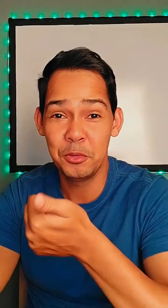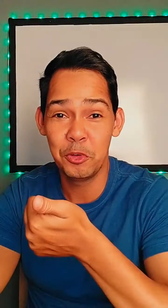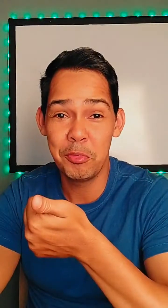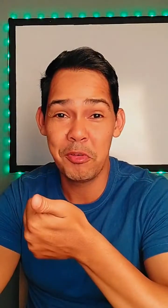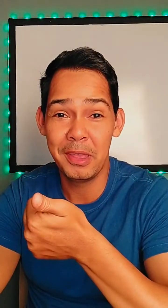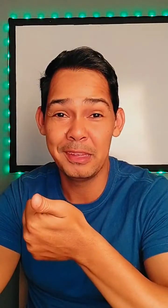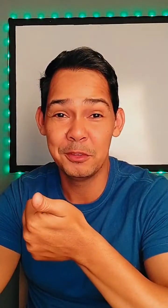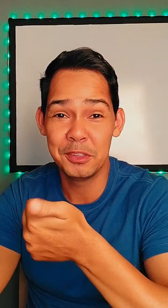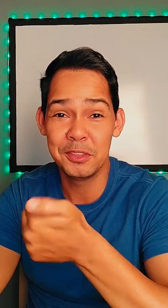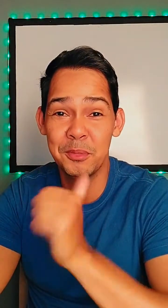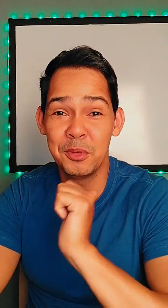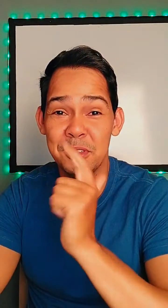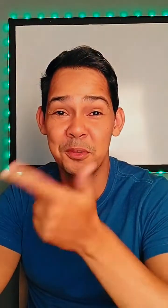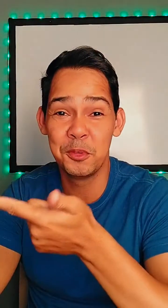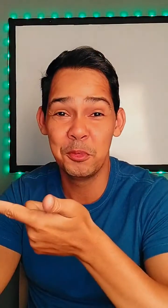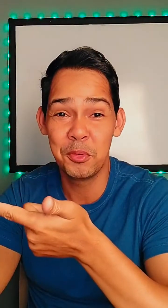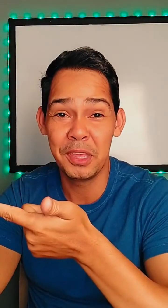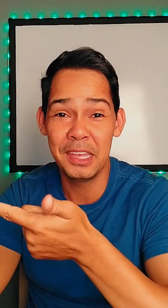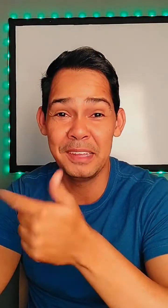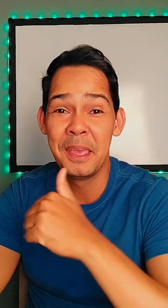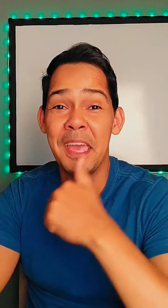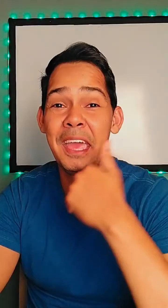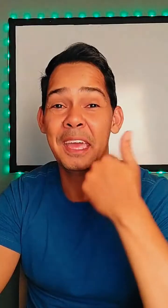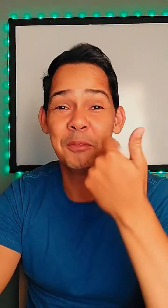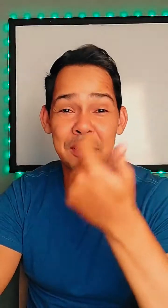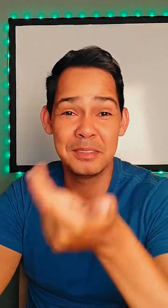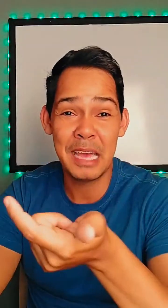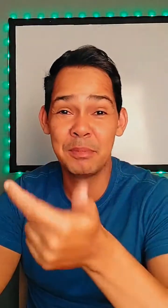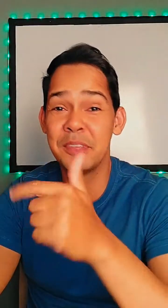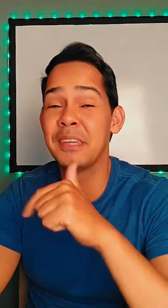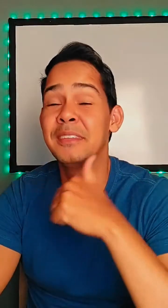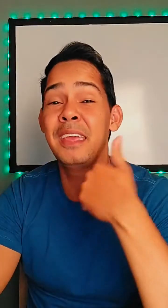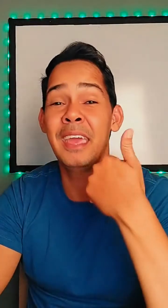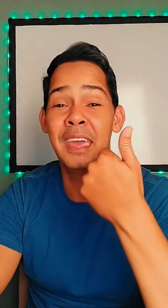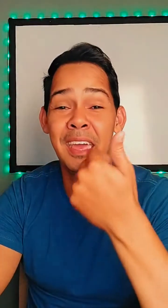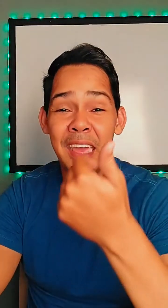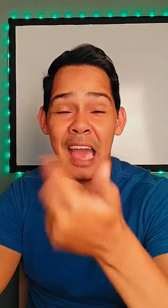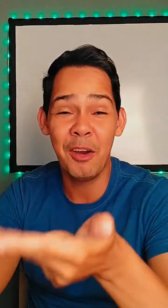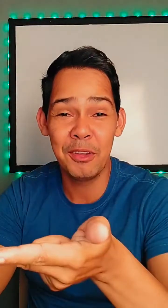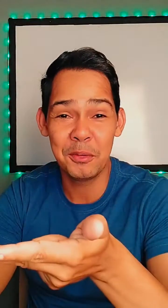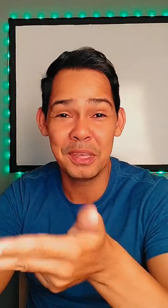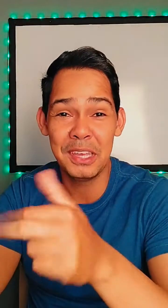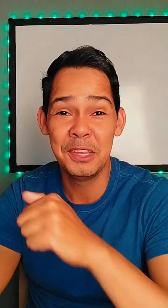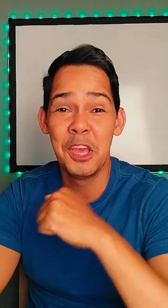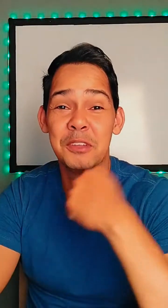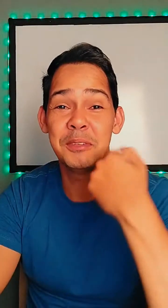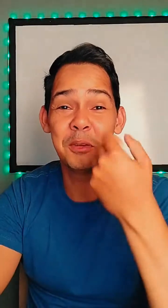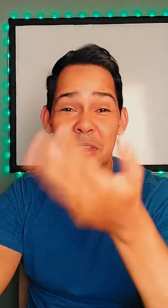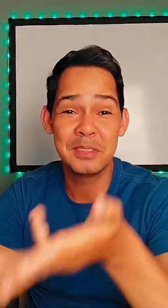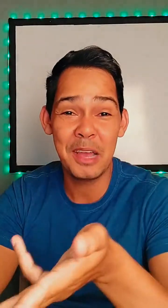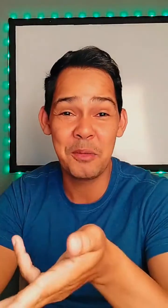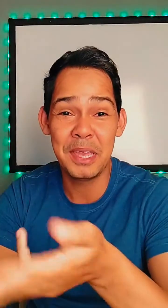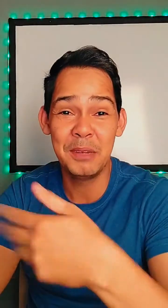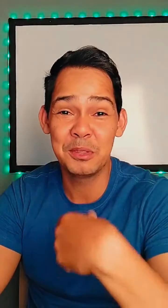grupo com ele no Facebook, você vai ter um grupo com ele no WhatsApp, você vai ter aula com ele, você vai conversar com ele, você vai